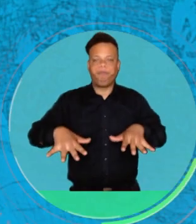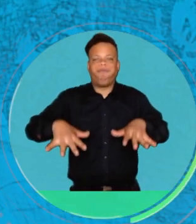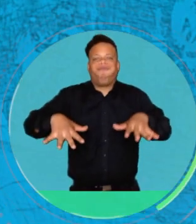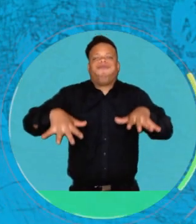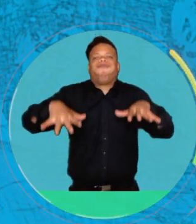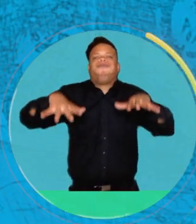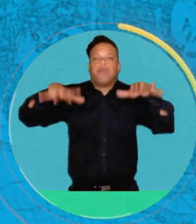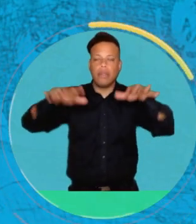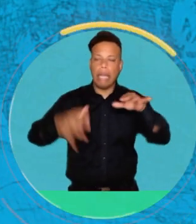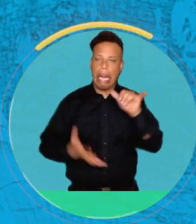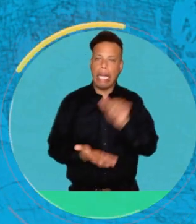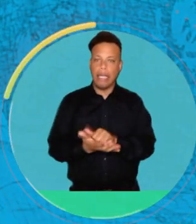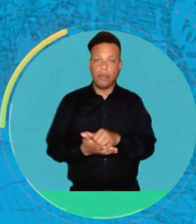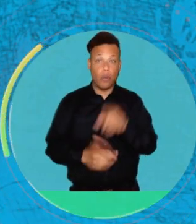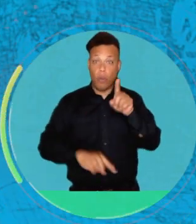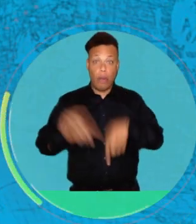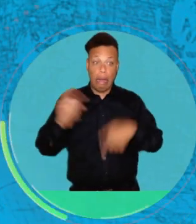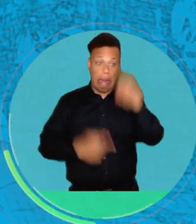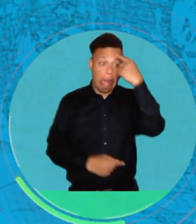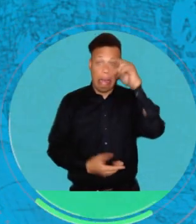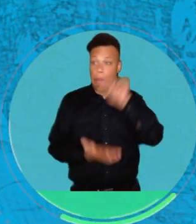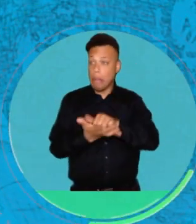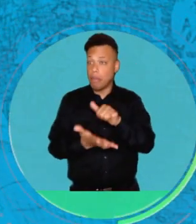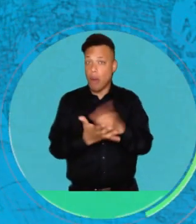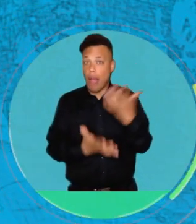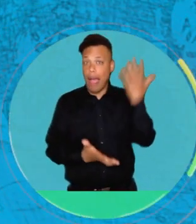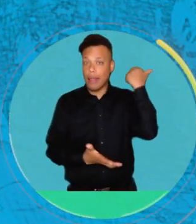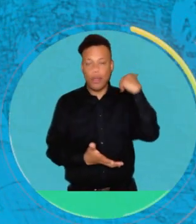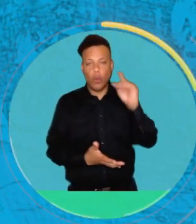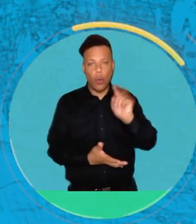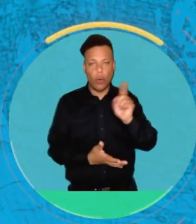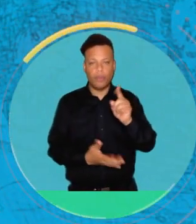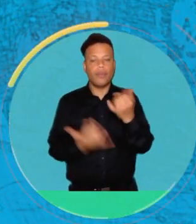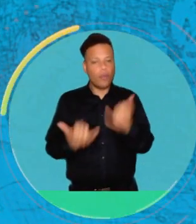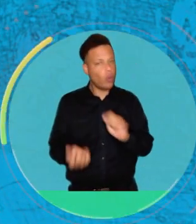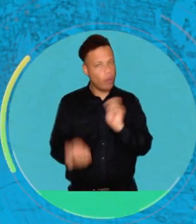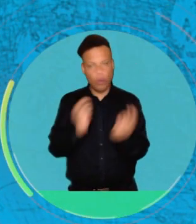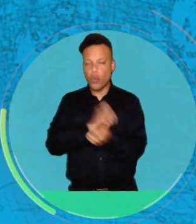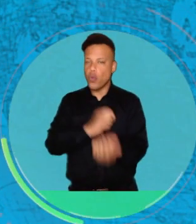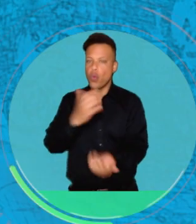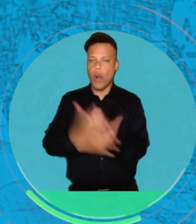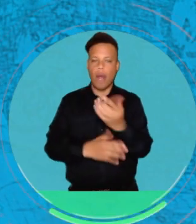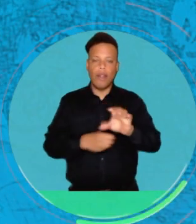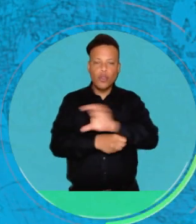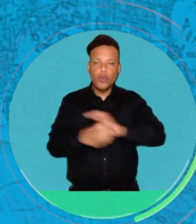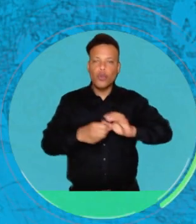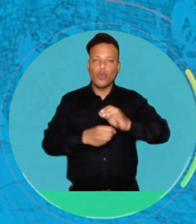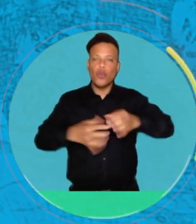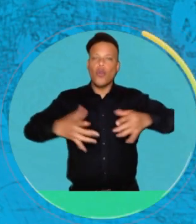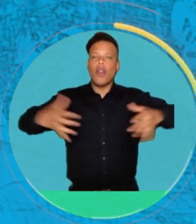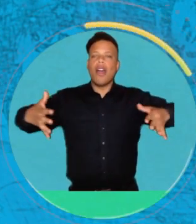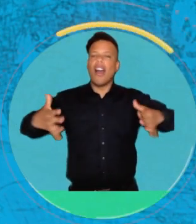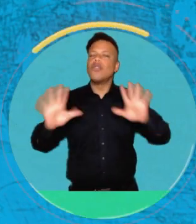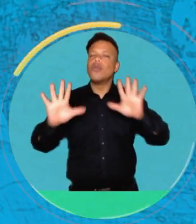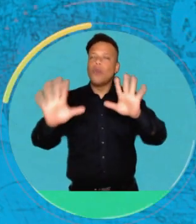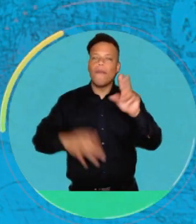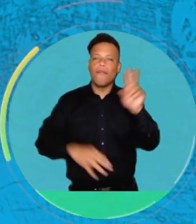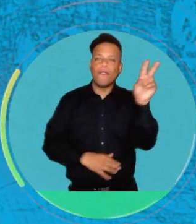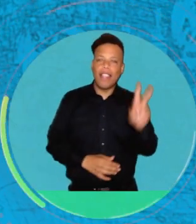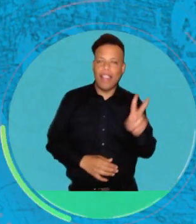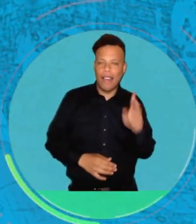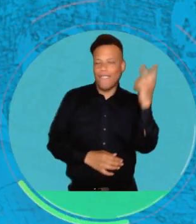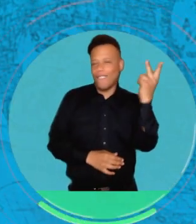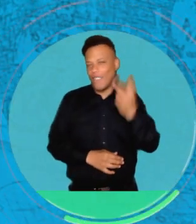seguir pensando en solo llenar todo asfalto. Ahorita toca pensar en todo lo que se llama urbanismo verde. Entonces muchas zonas verdes para